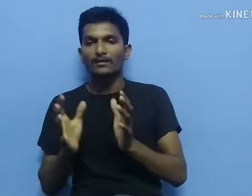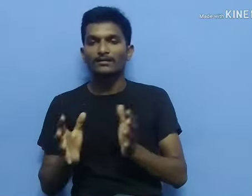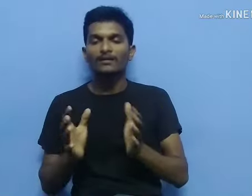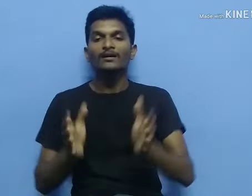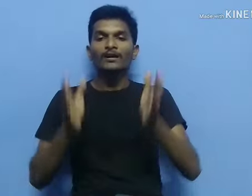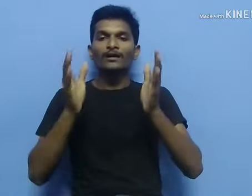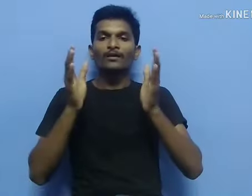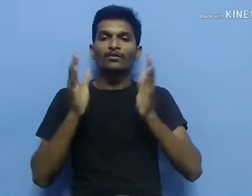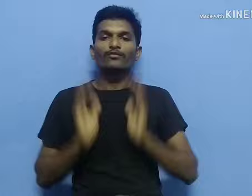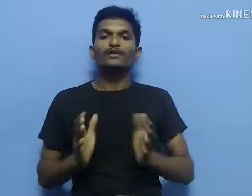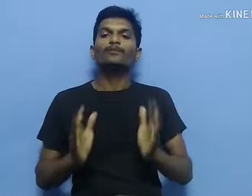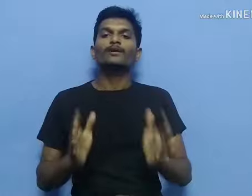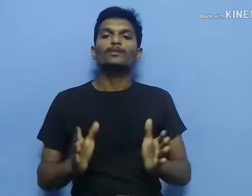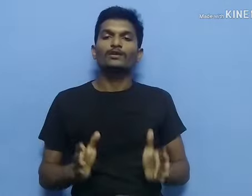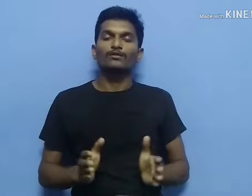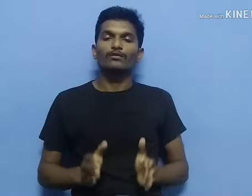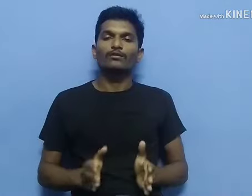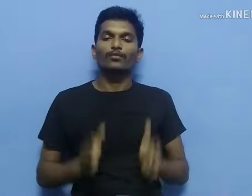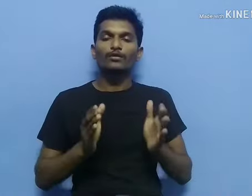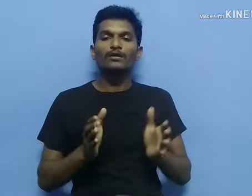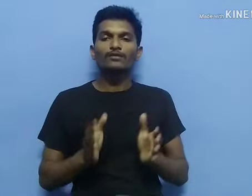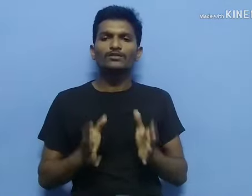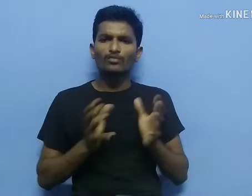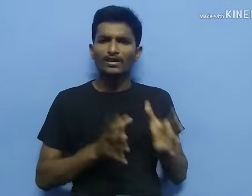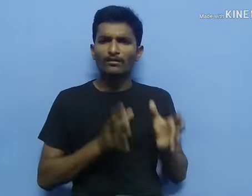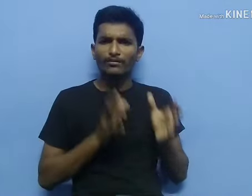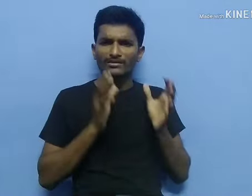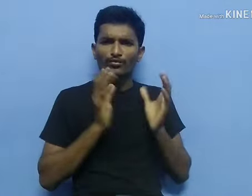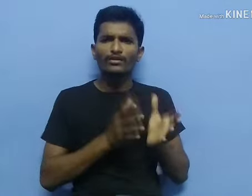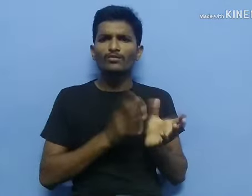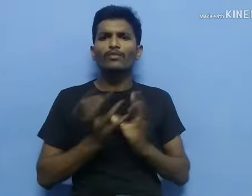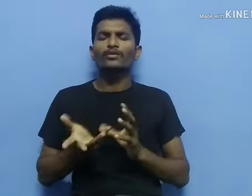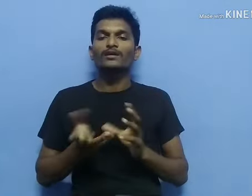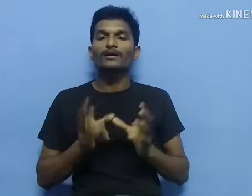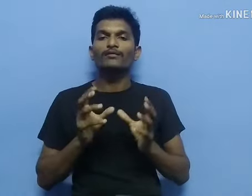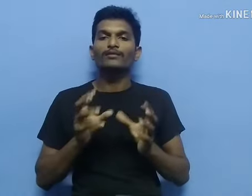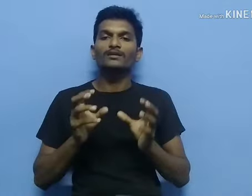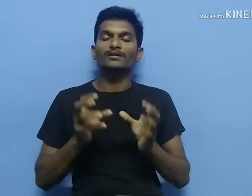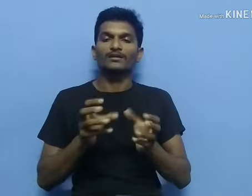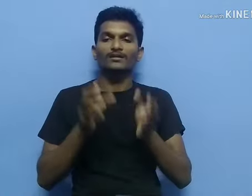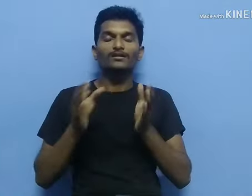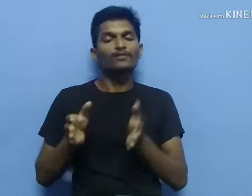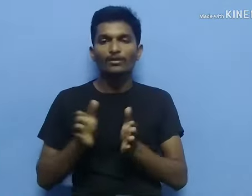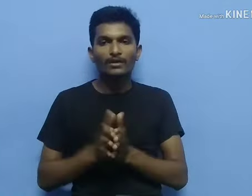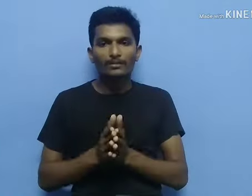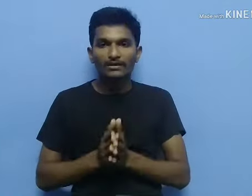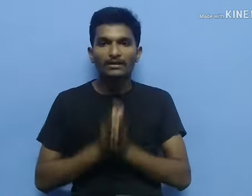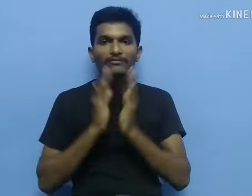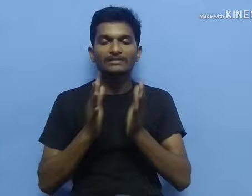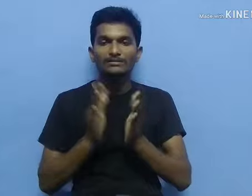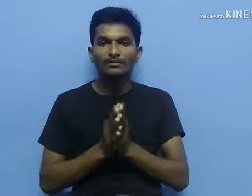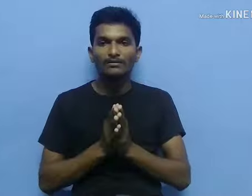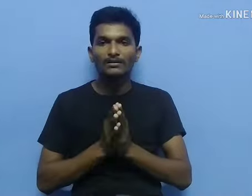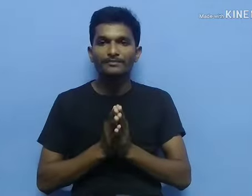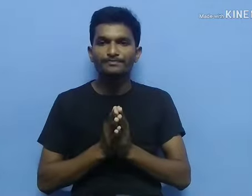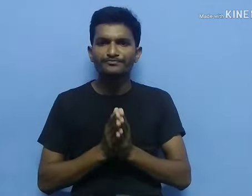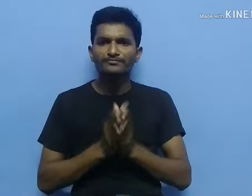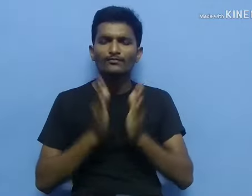ஆளுங்களுக்குதான் ஒரு வீடியோ மேக் பண்ணி இருக்கணும். பொண்ணுங்களுக்கு வந்து குண்டா இருக்க பசங்களை பிடிக்குமா பிடிக்காதா அப்படிங்கிறதுக்காக தான் இந்த வீடியோ மேக் பண்ணியிருக்கேன். ஃபர்ஸ்ட் ஒன் வந்து